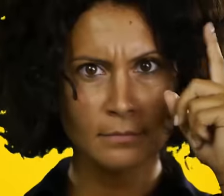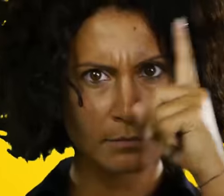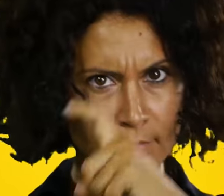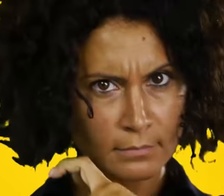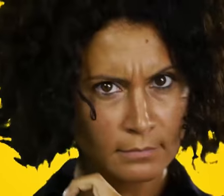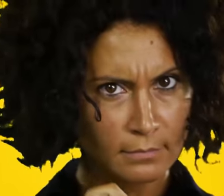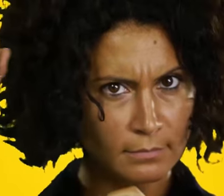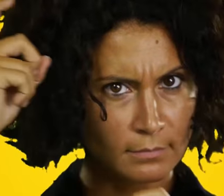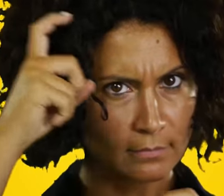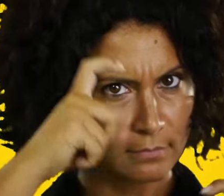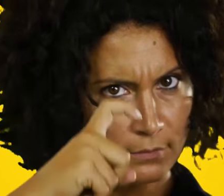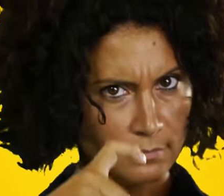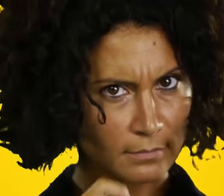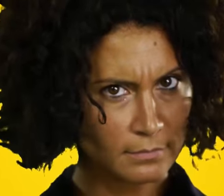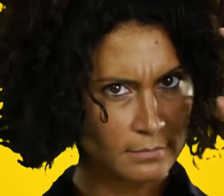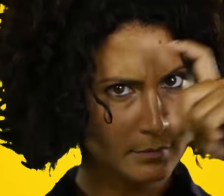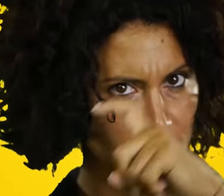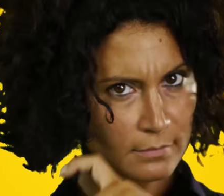tutti seri e preoccupati.